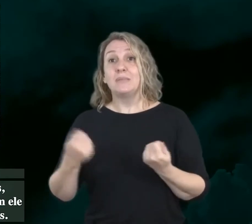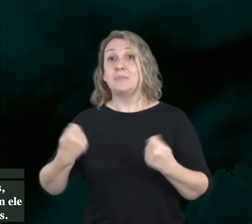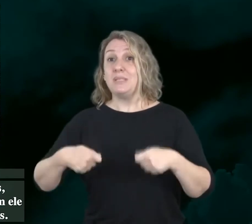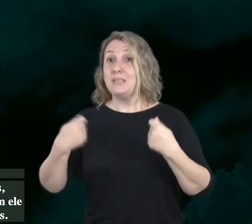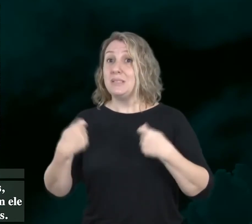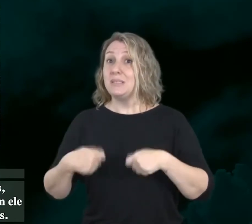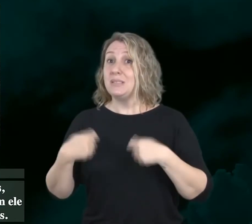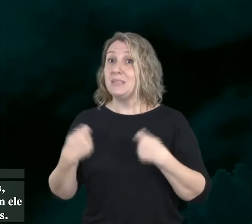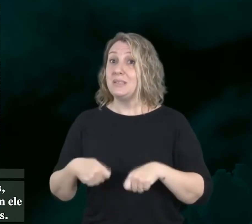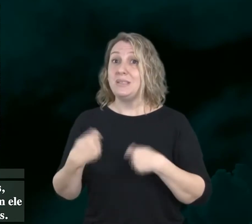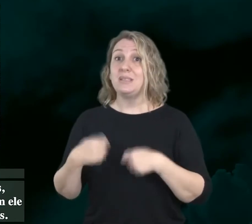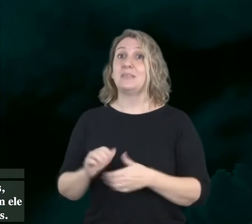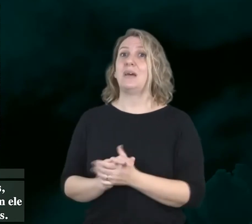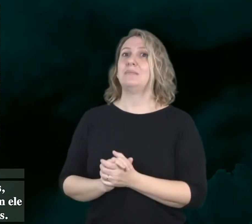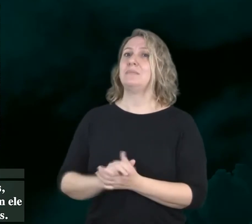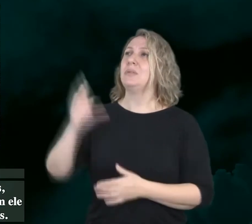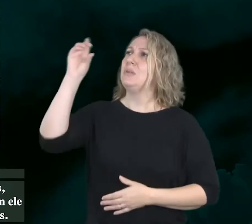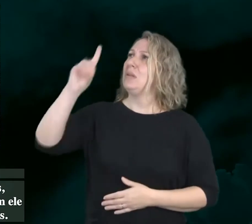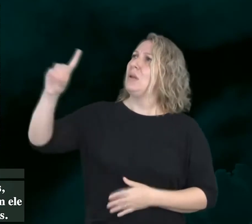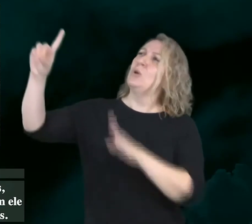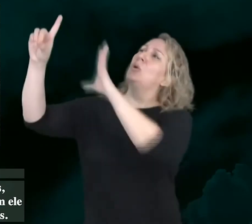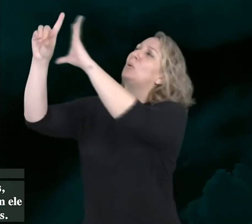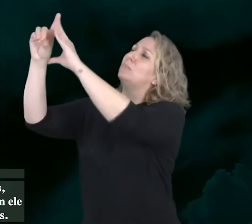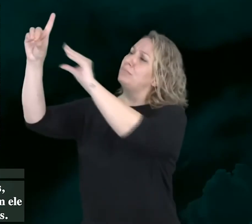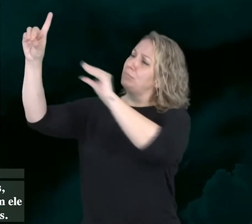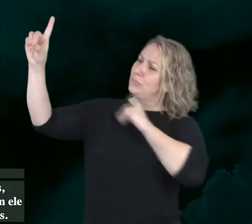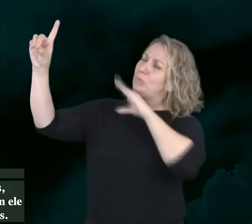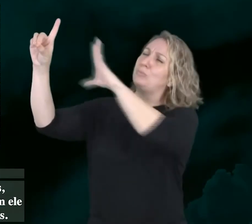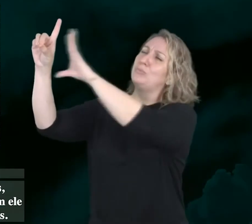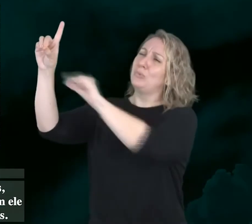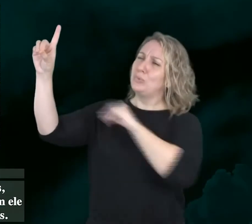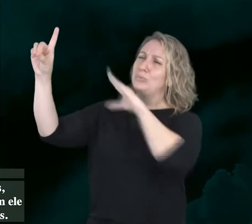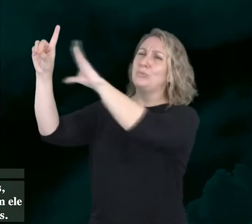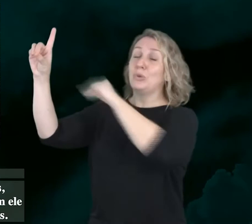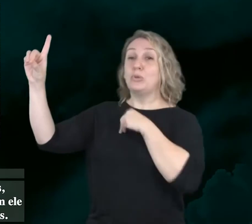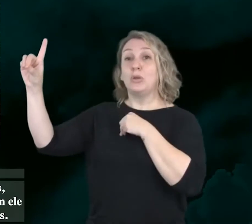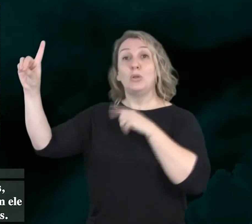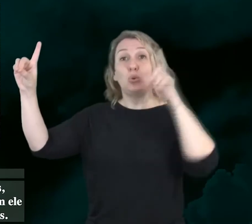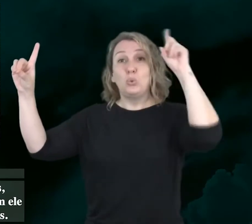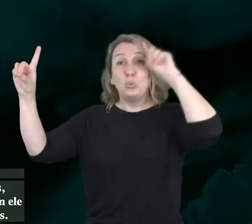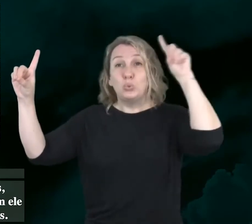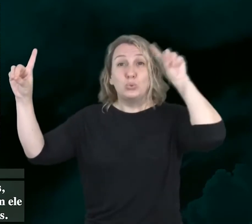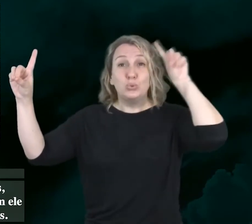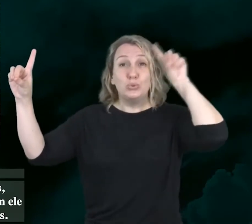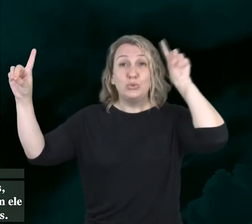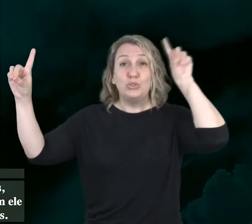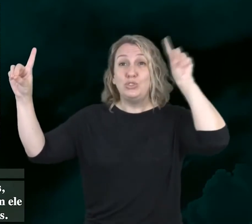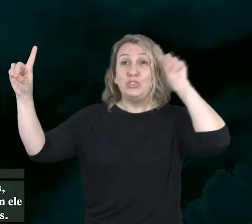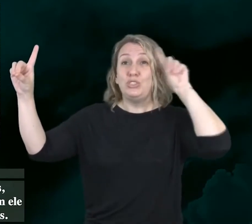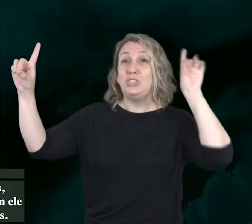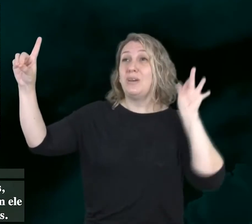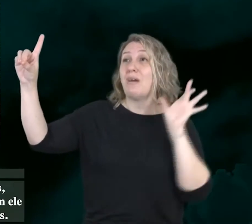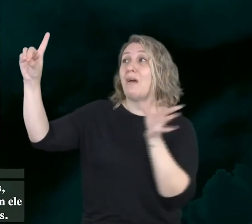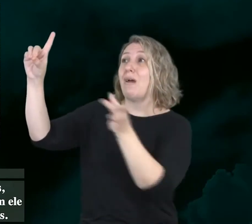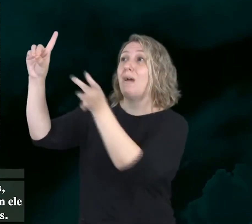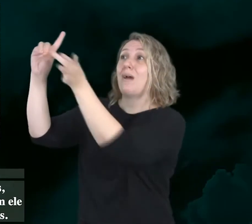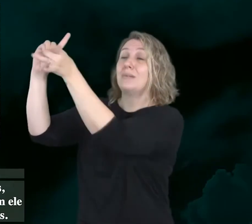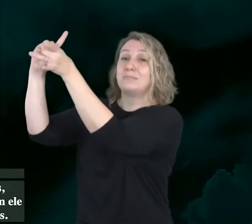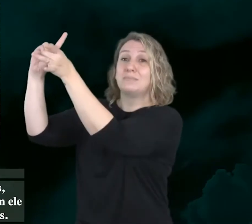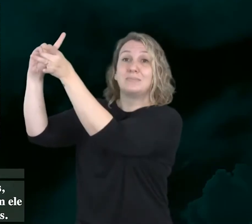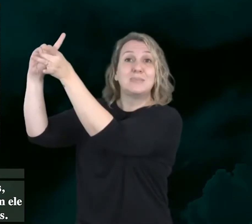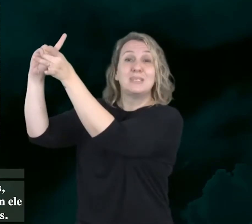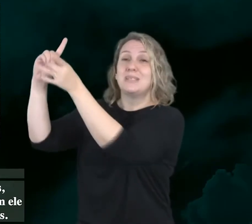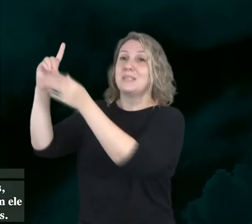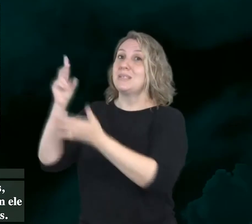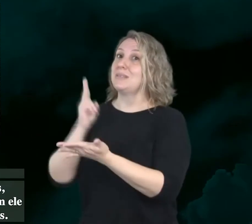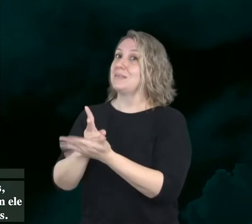vivendo reconectados com Deus. Precisamos permanecer ligados a Ele, todo o tempo ligado